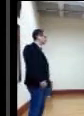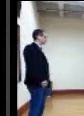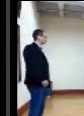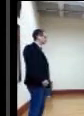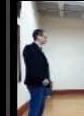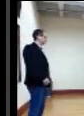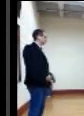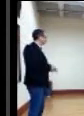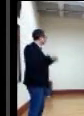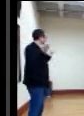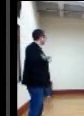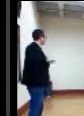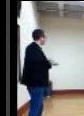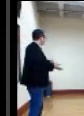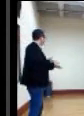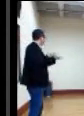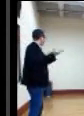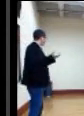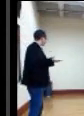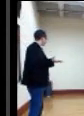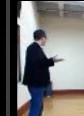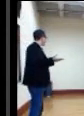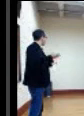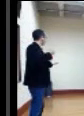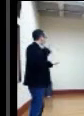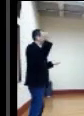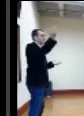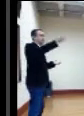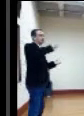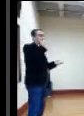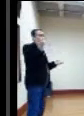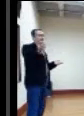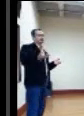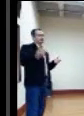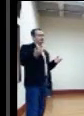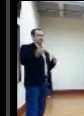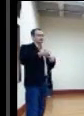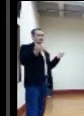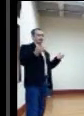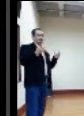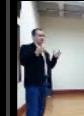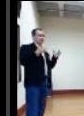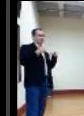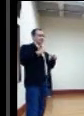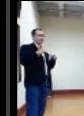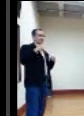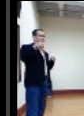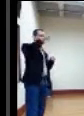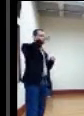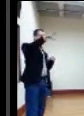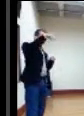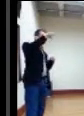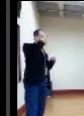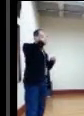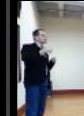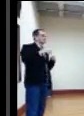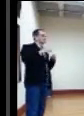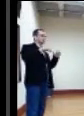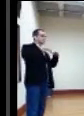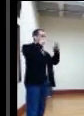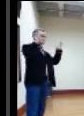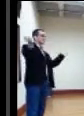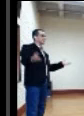gracias. La otra es, la gran pregunta, si diseño gráfico ya comenzó con esto, vamos, arquitectura ¿para cuándo? Ustedes ya